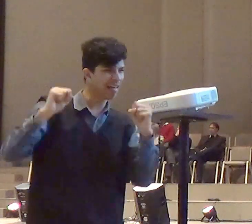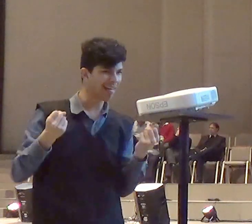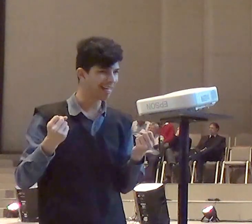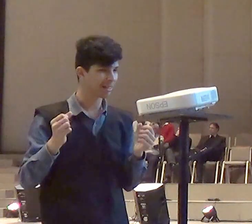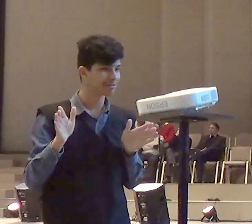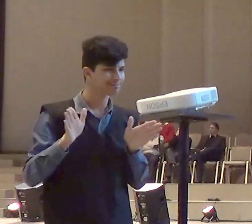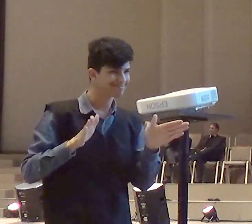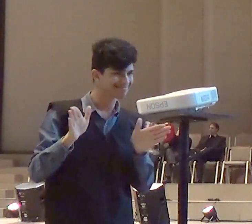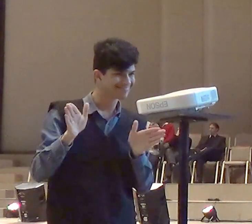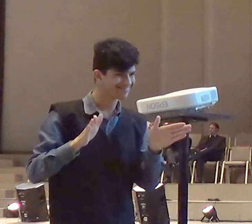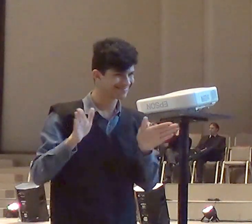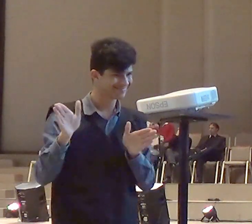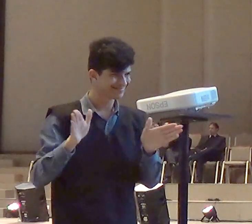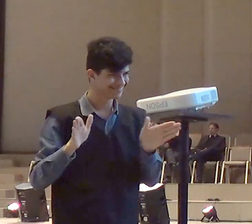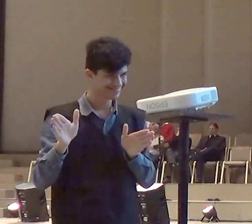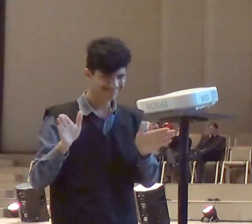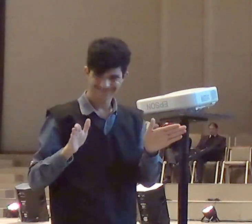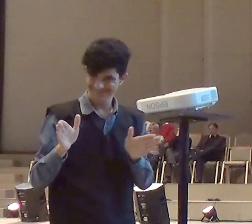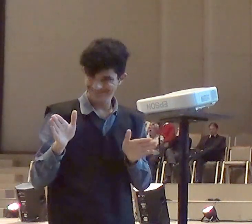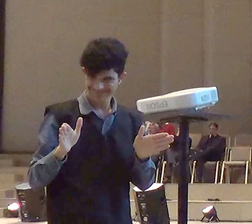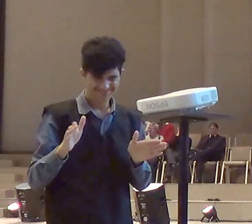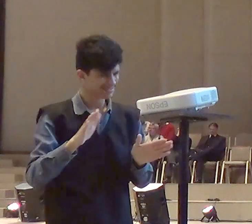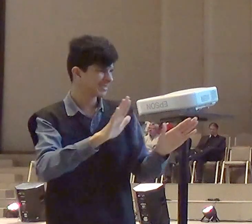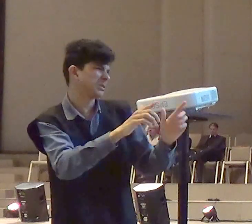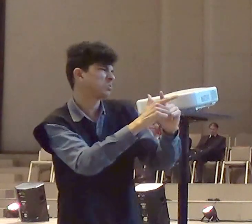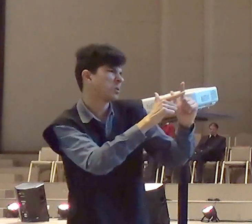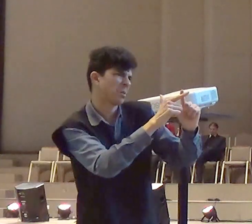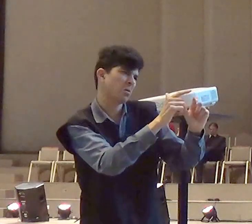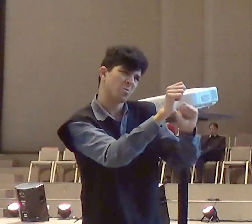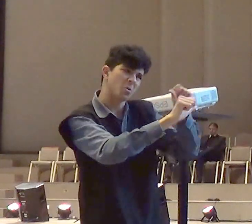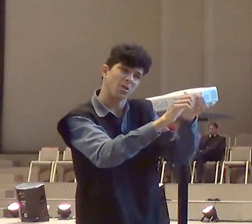que vê a possibilidade de mudança